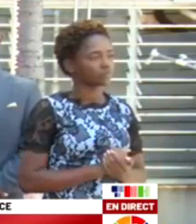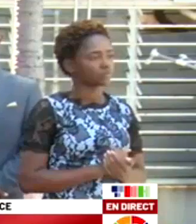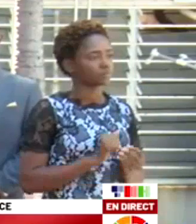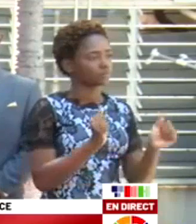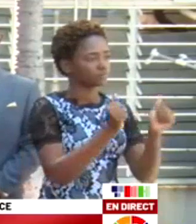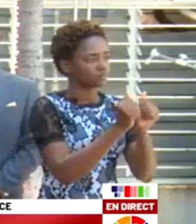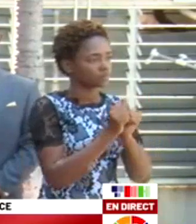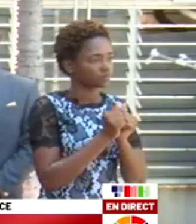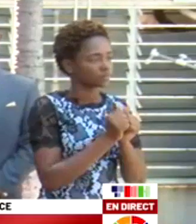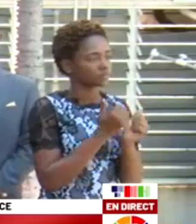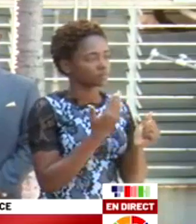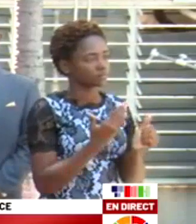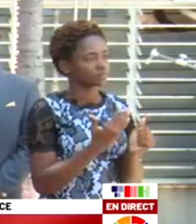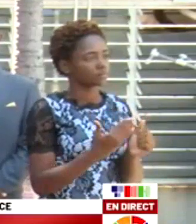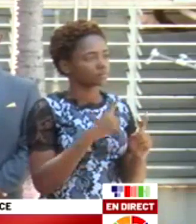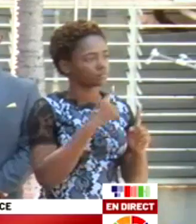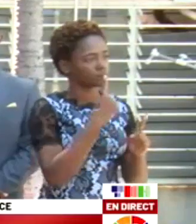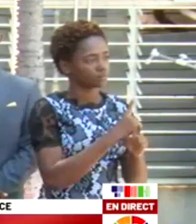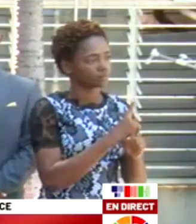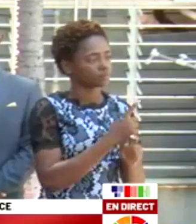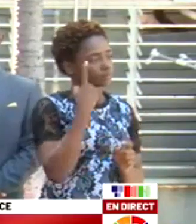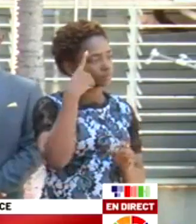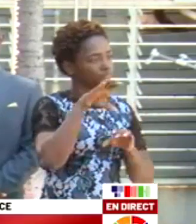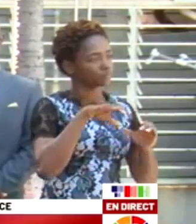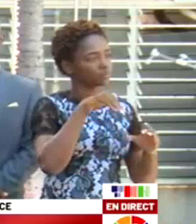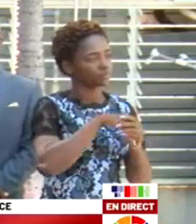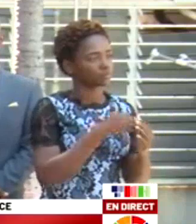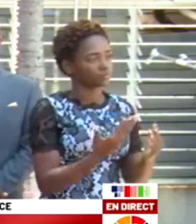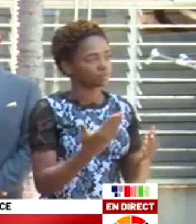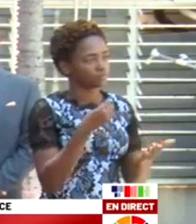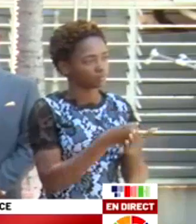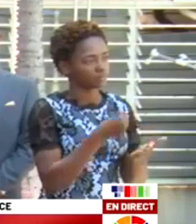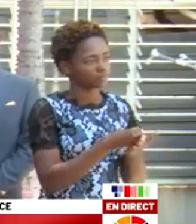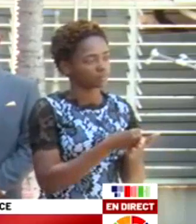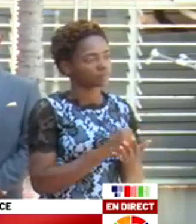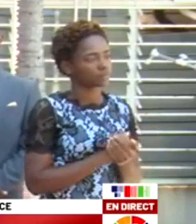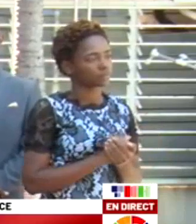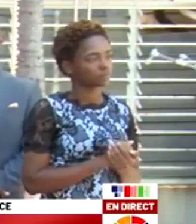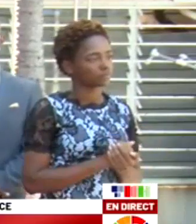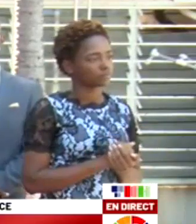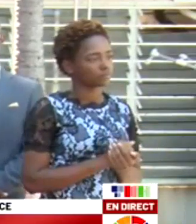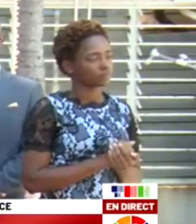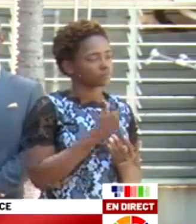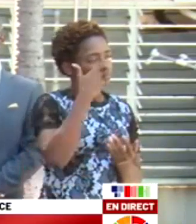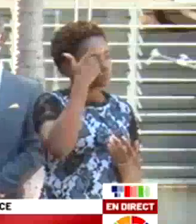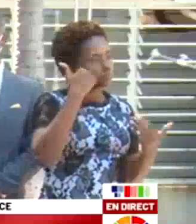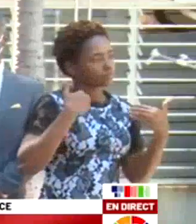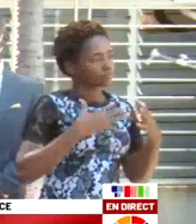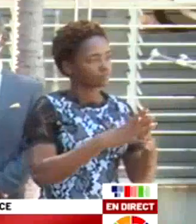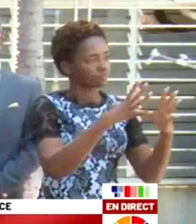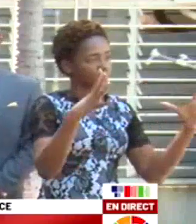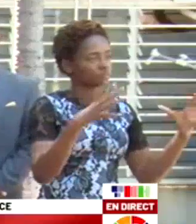avec bon genre d'outils légaux qui ont fait dans le système financier parce que dans pile